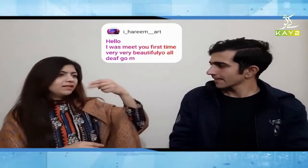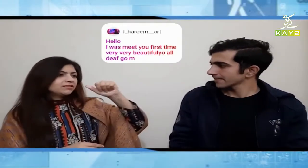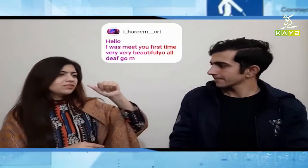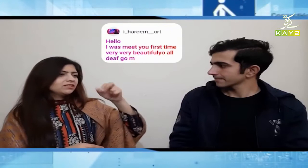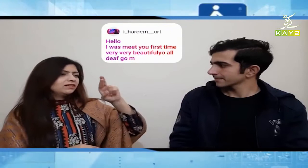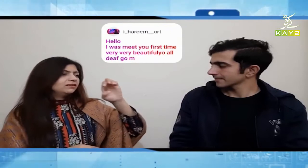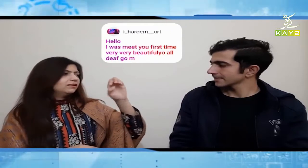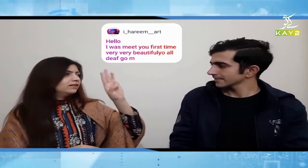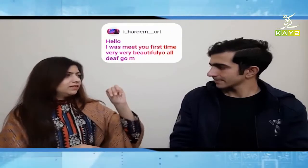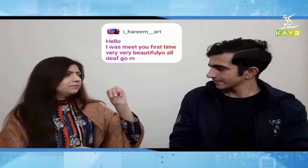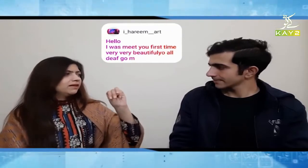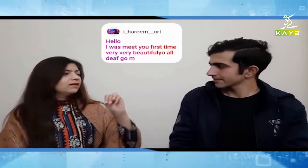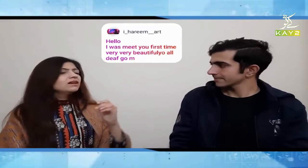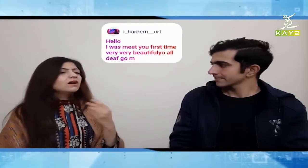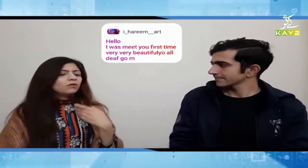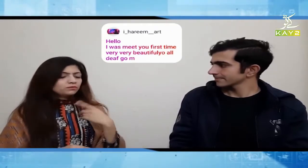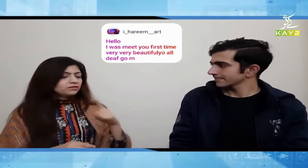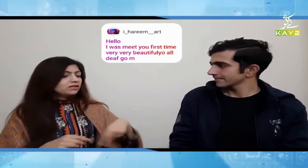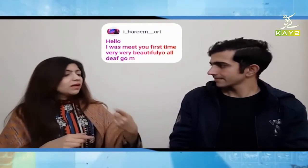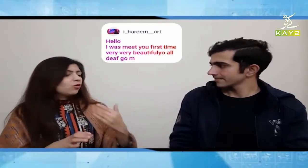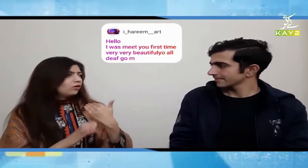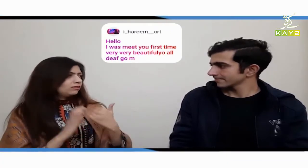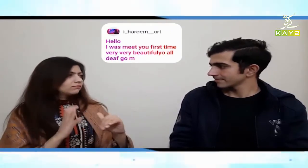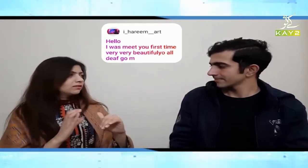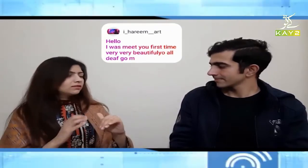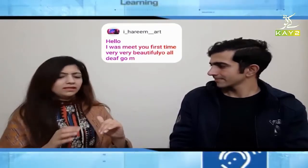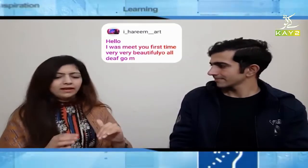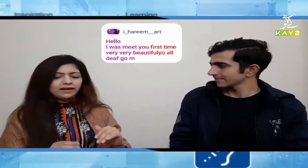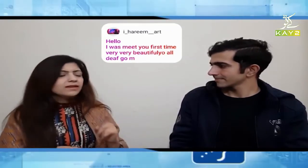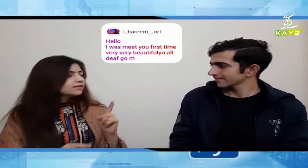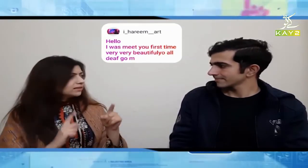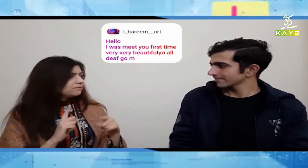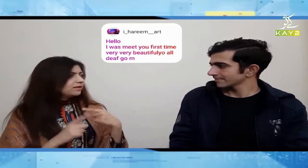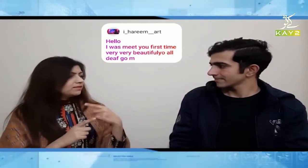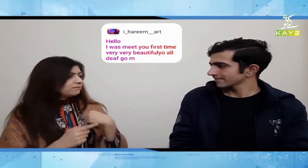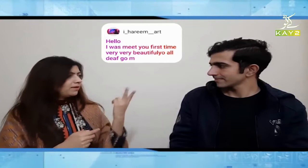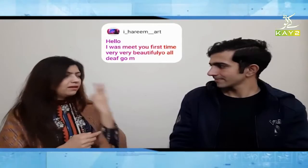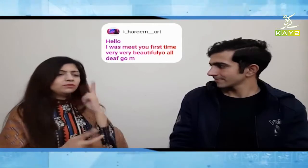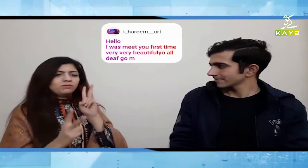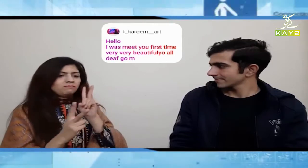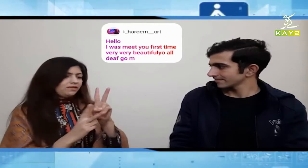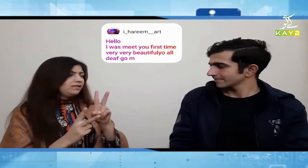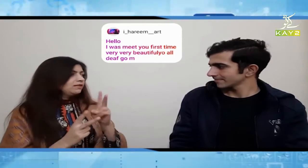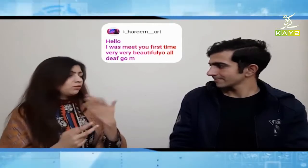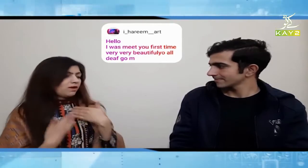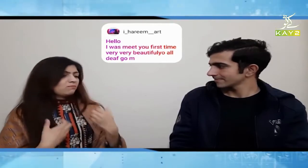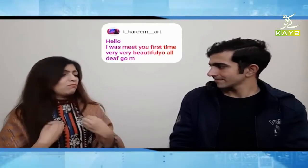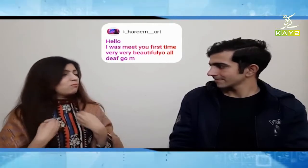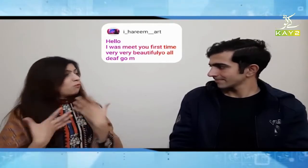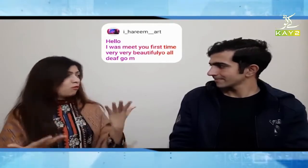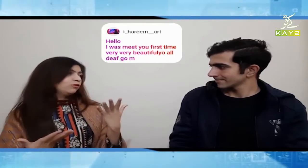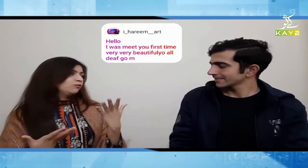नाम AJ हरीम है, उसने एक और किया है कि बे जब मैं तुम्हें मिली तो